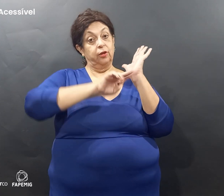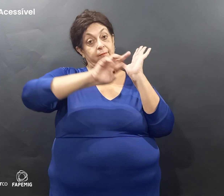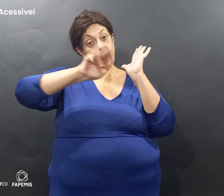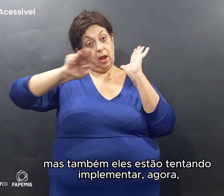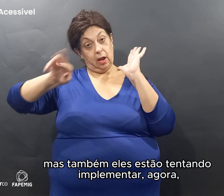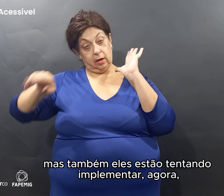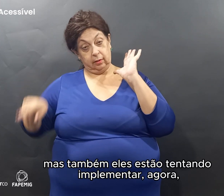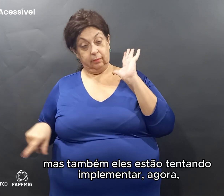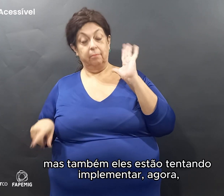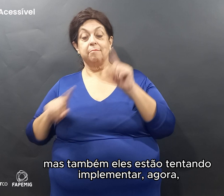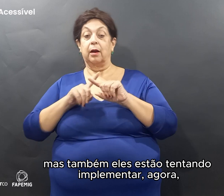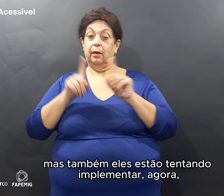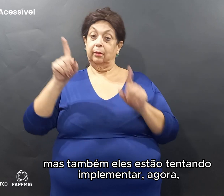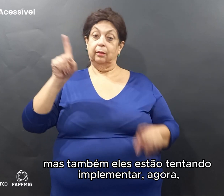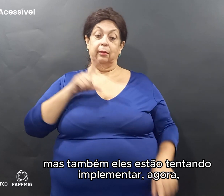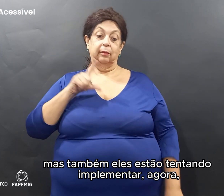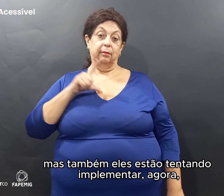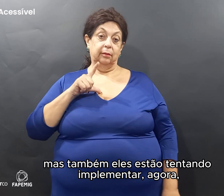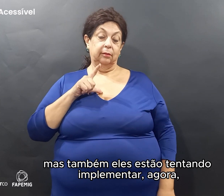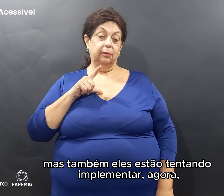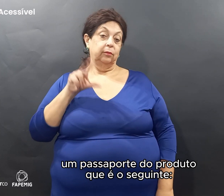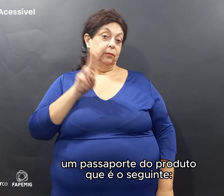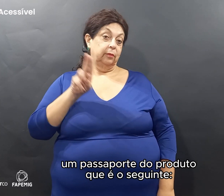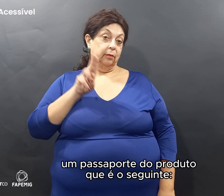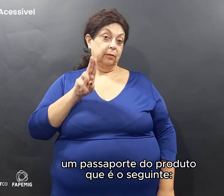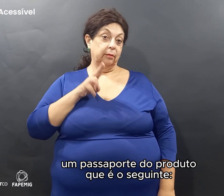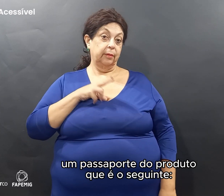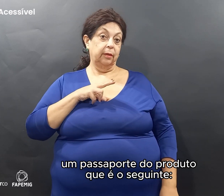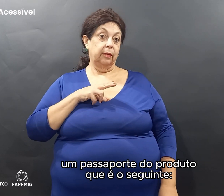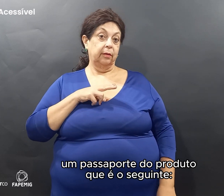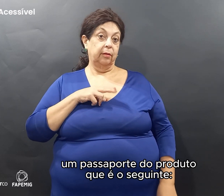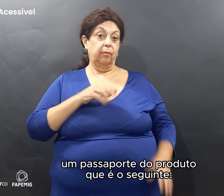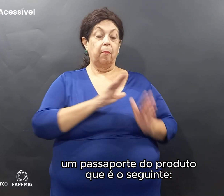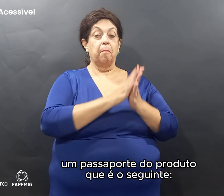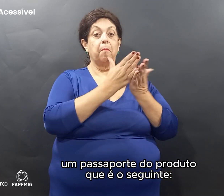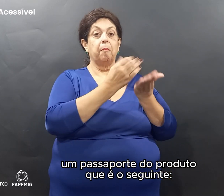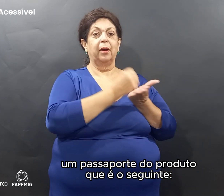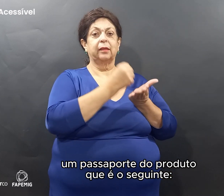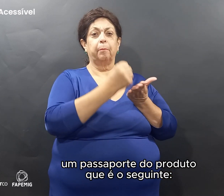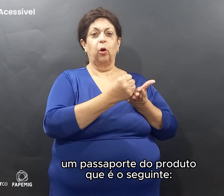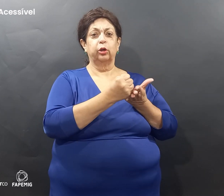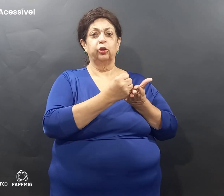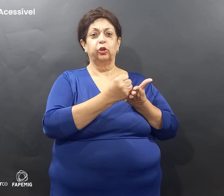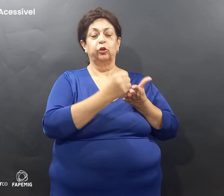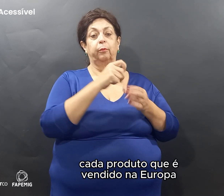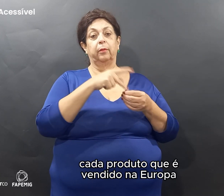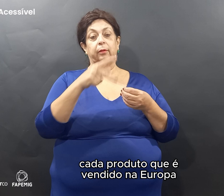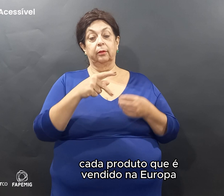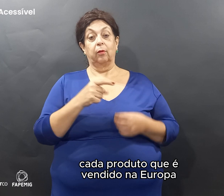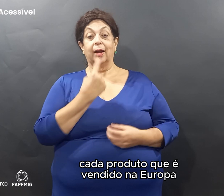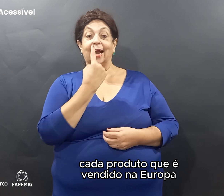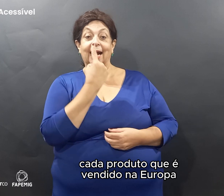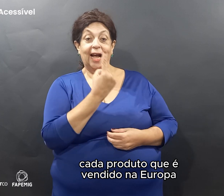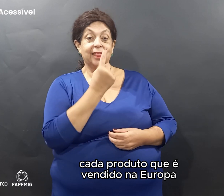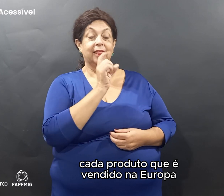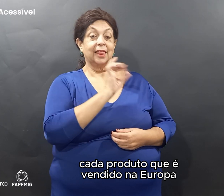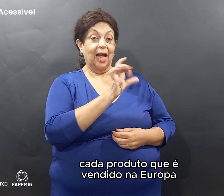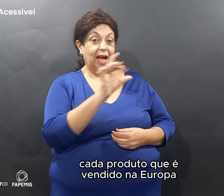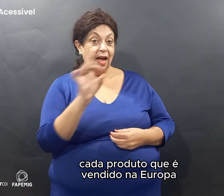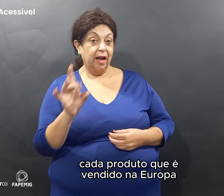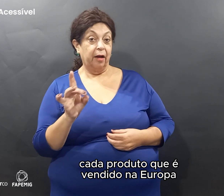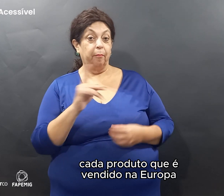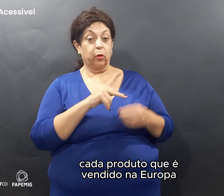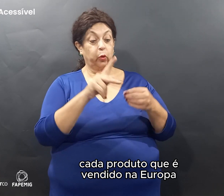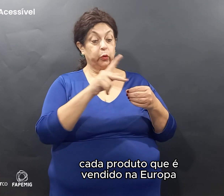setores, mas também eles estão tentando implementar agora um passaporte do produto, que é o seguinte: cada produto que